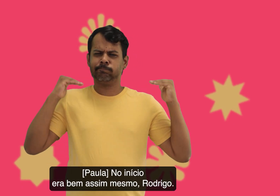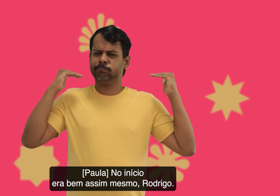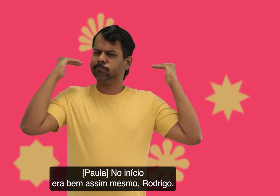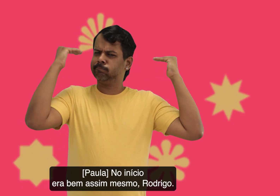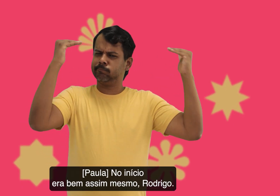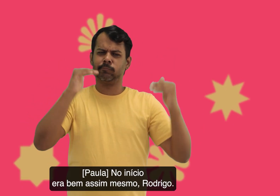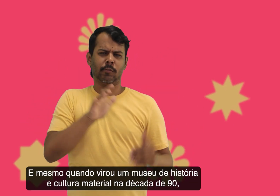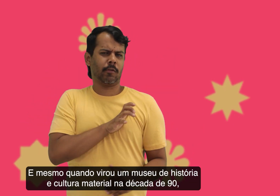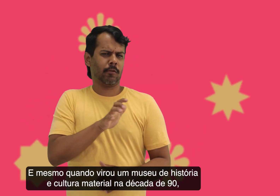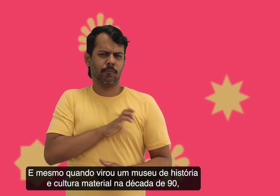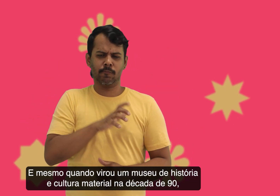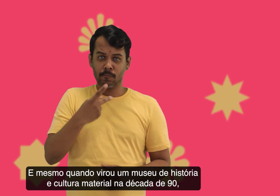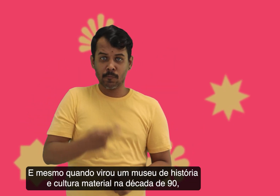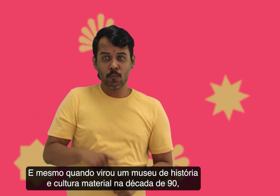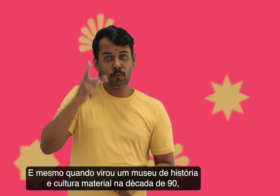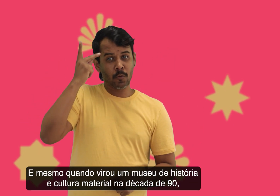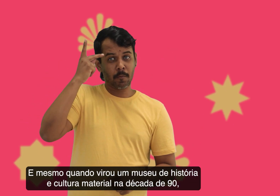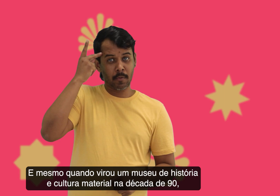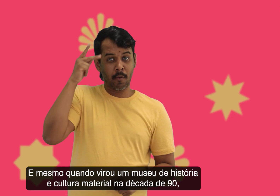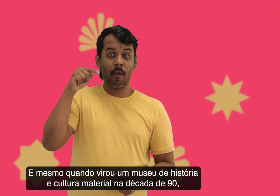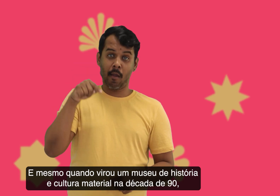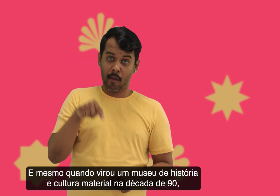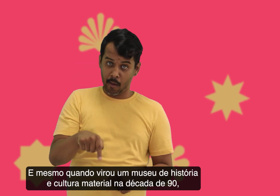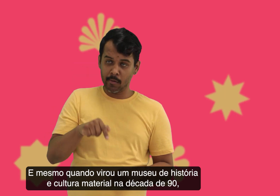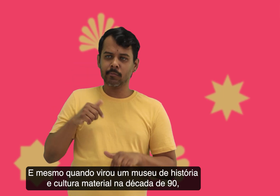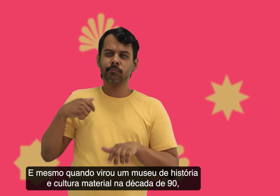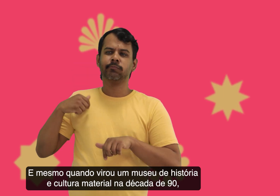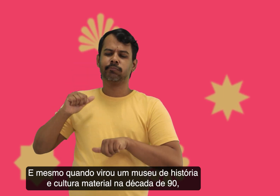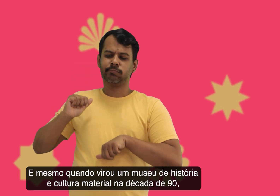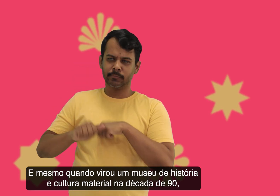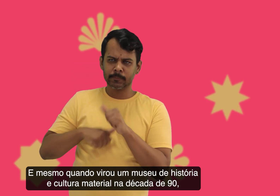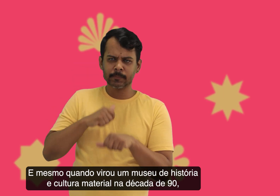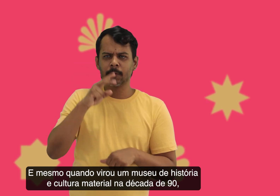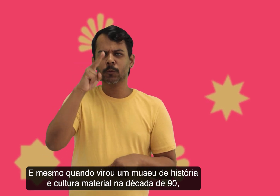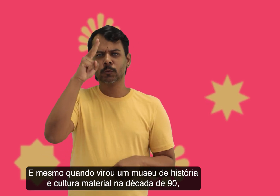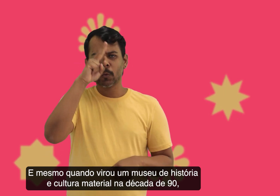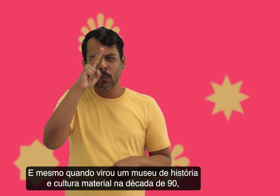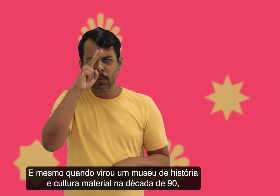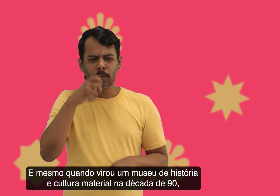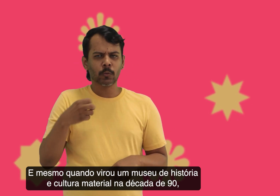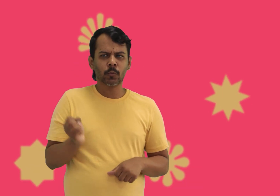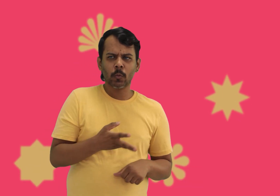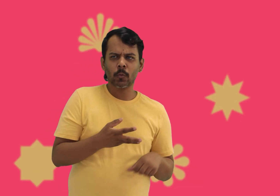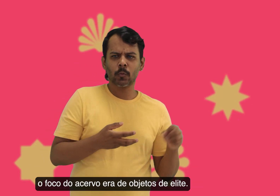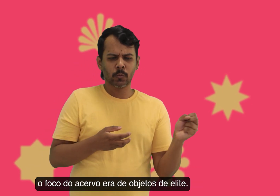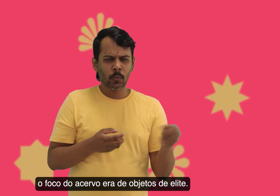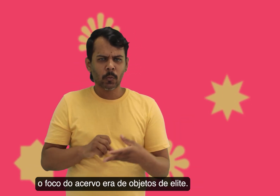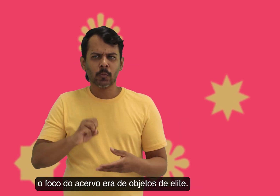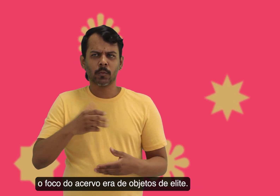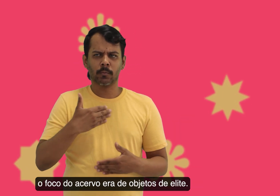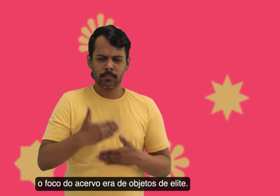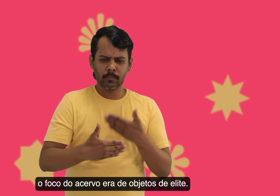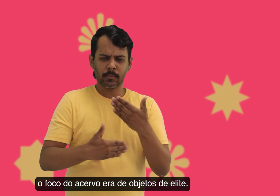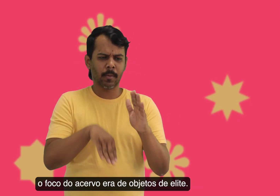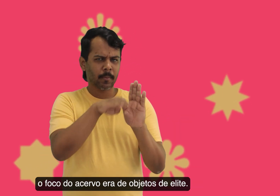mesmo, Rodrigo. E mesmo quando virou um museu de história e cultura material na década de 90, o foco do acervo